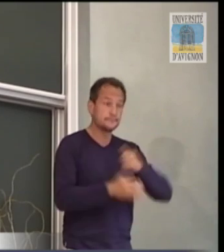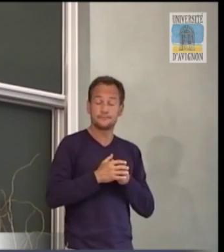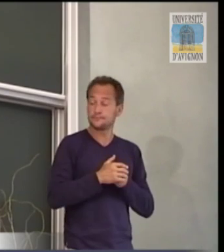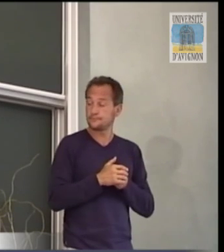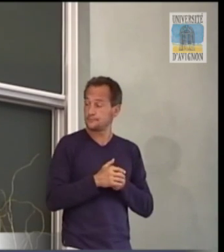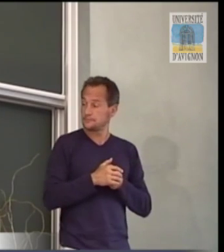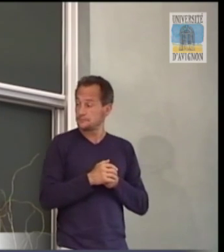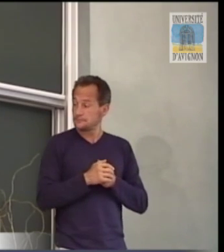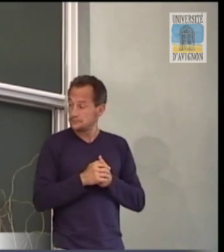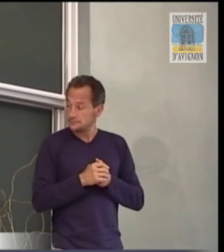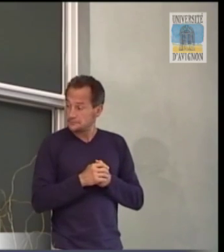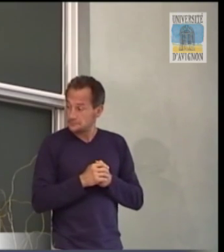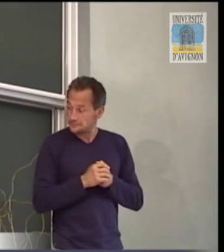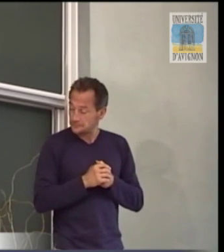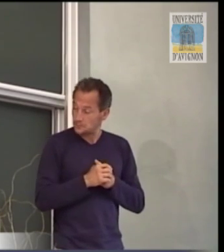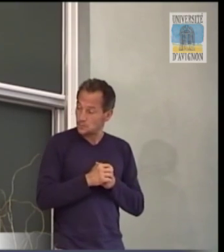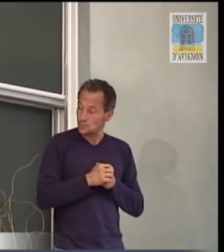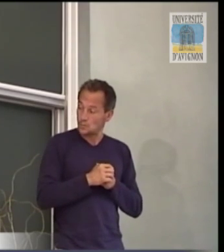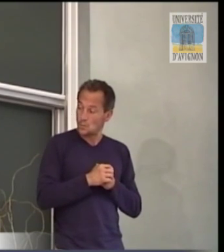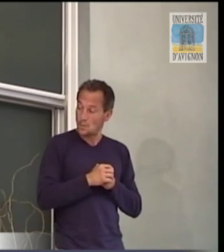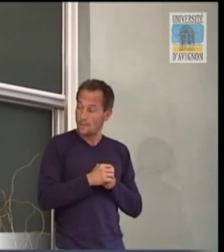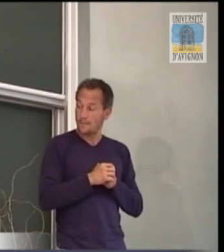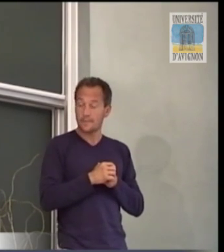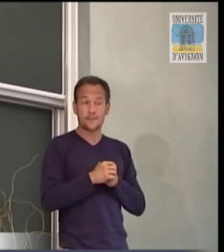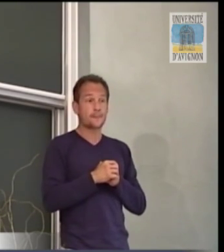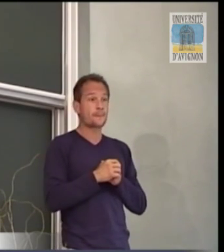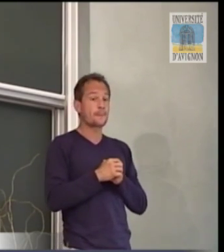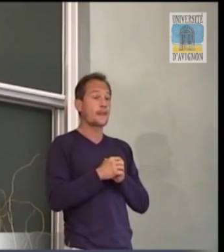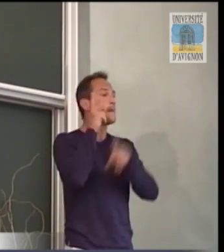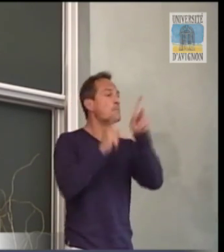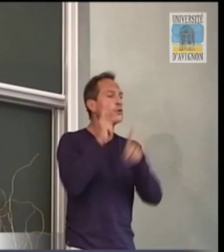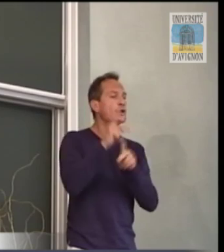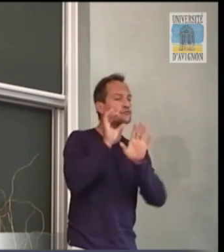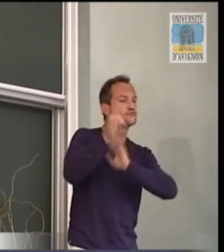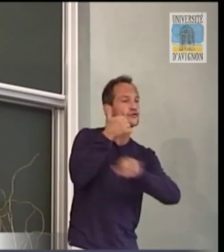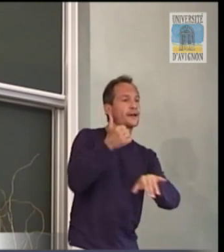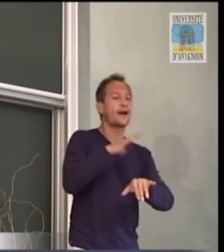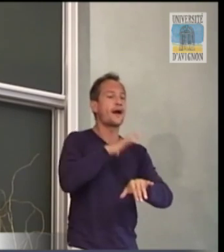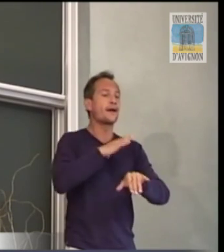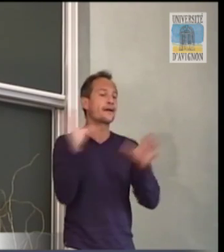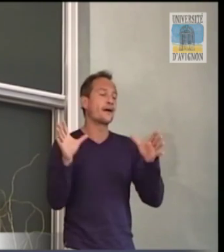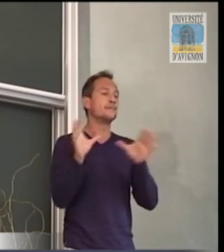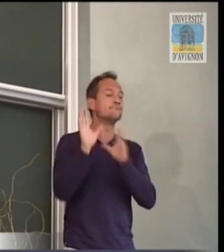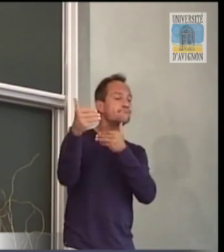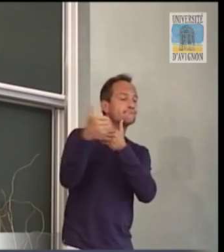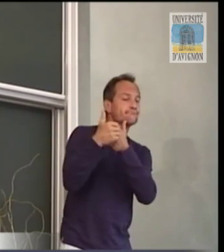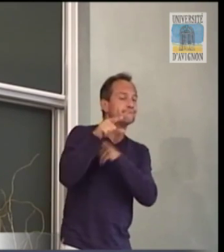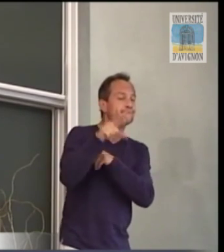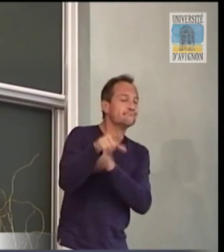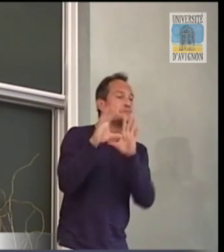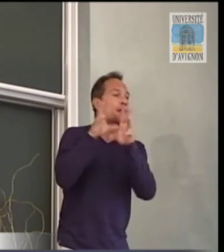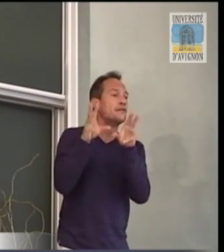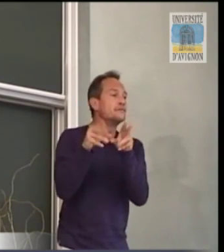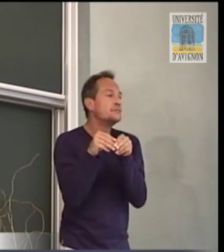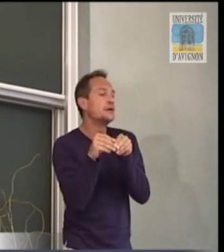aussi qu'ils ont une sensibilité familiale non exprimée qui les conduit à